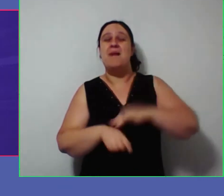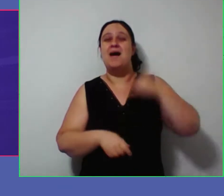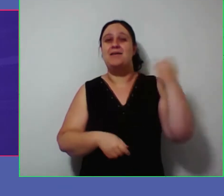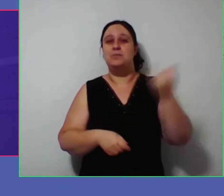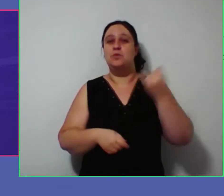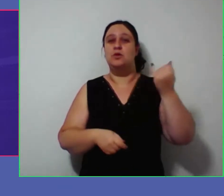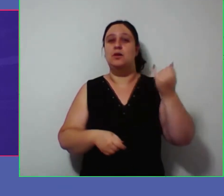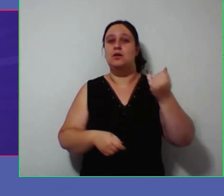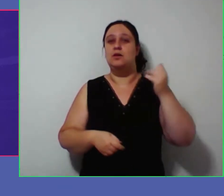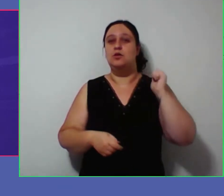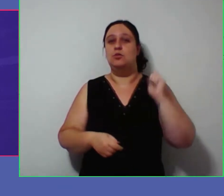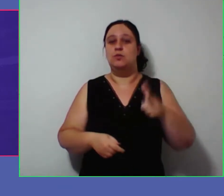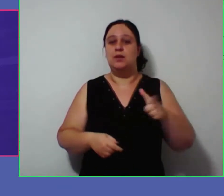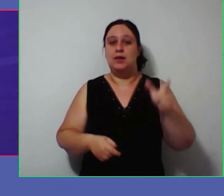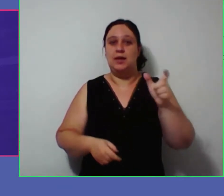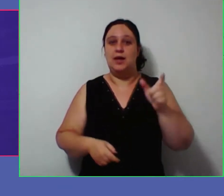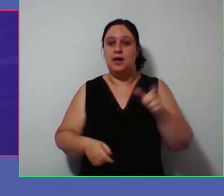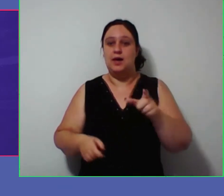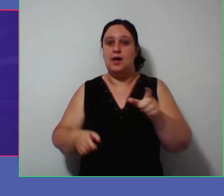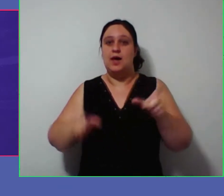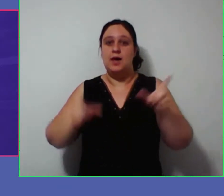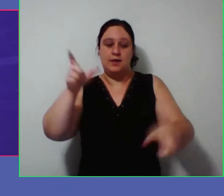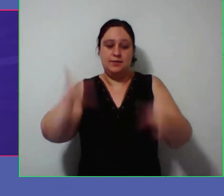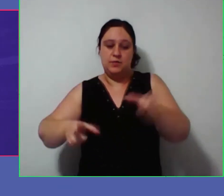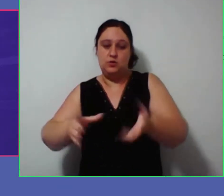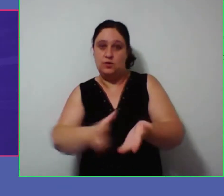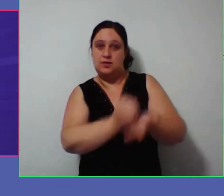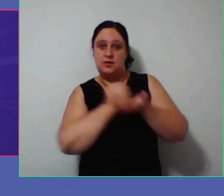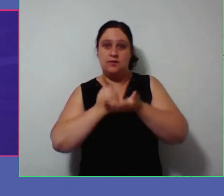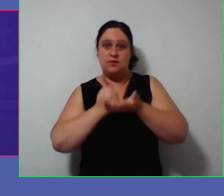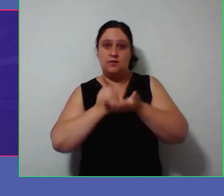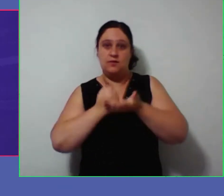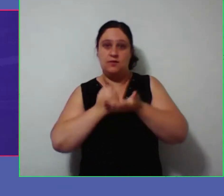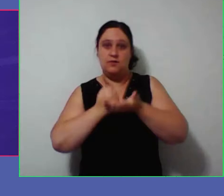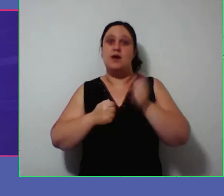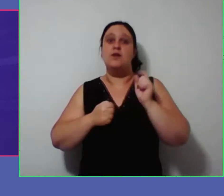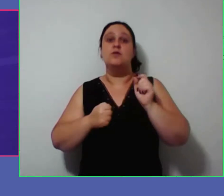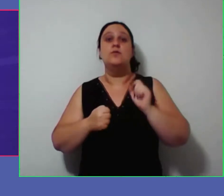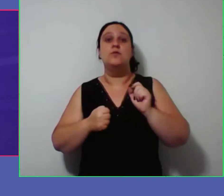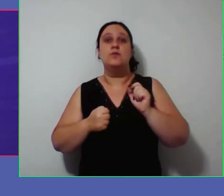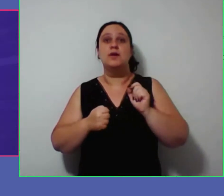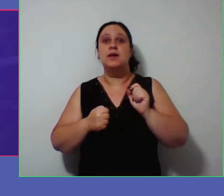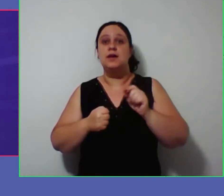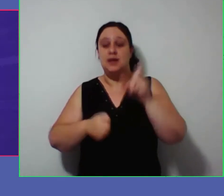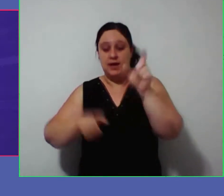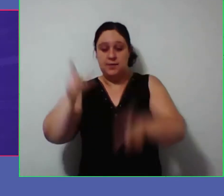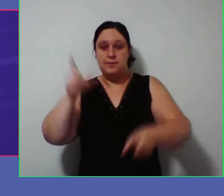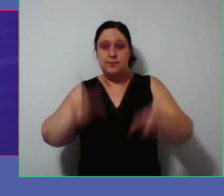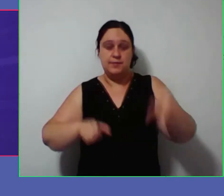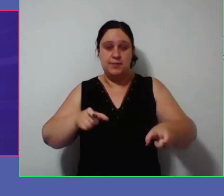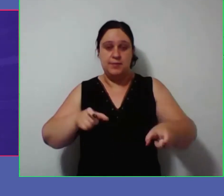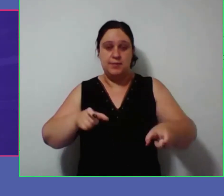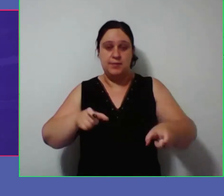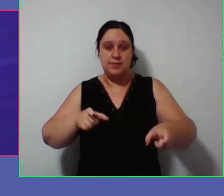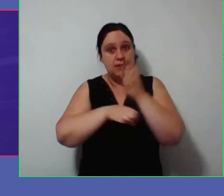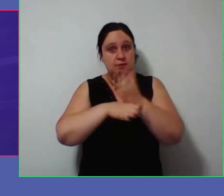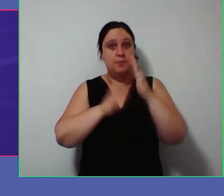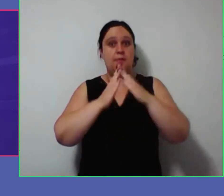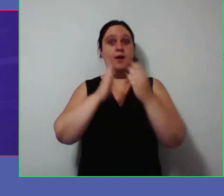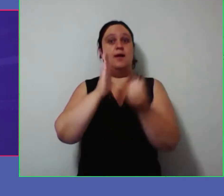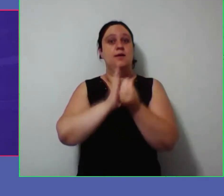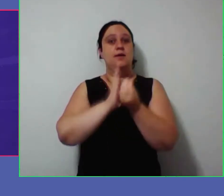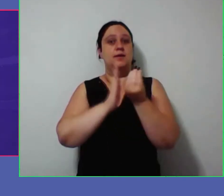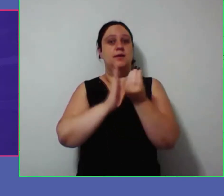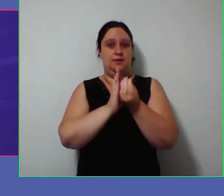esses indivíduos como materiais de construção da sua igreja, que ele irá edificar e está edificando,